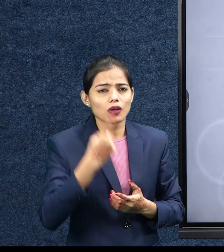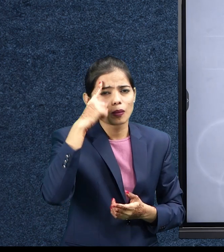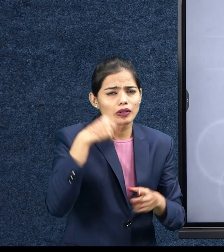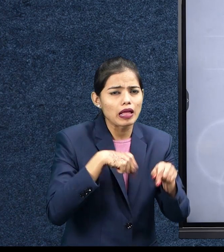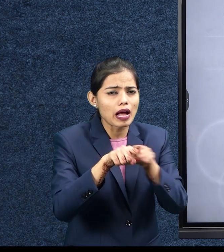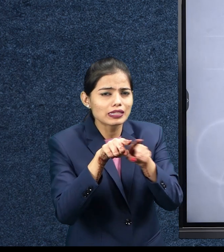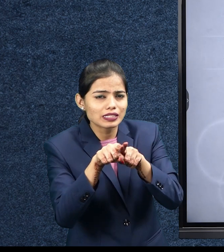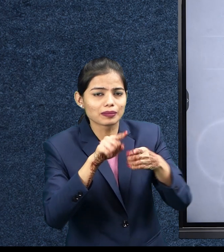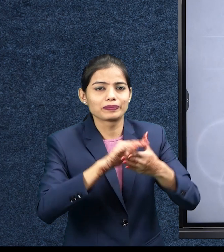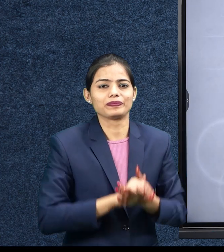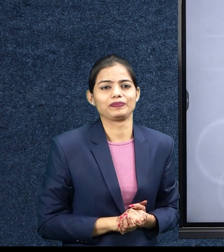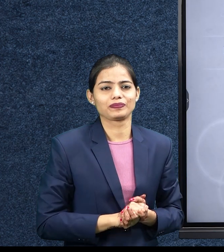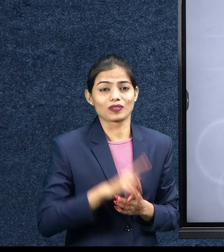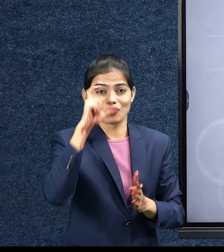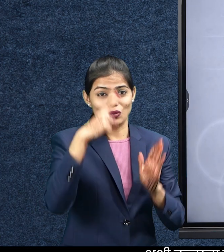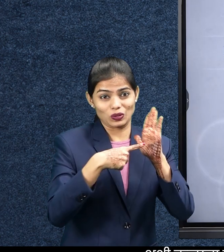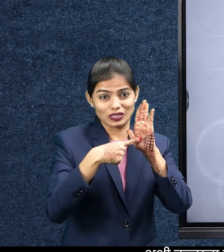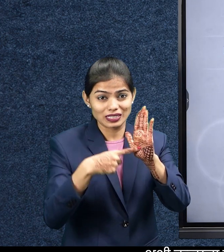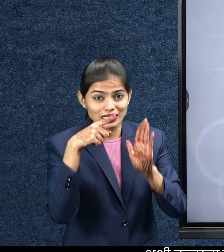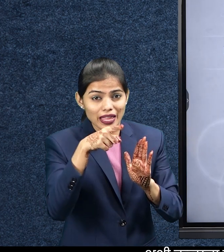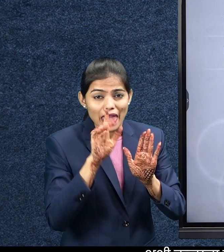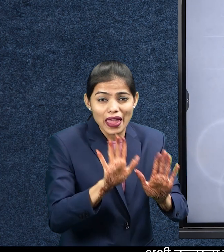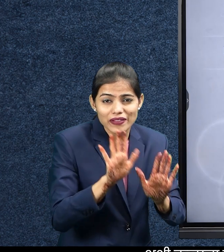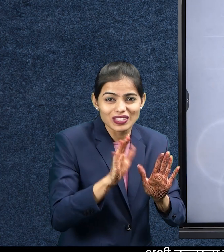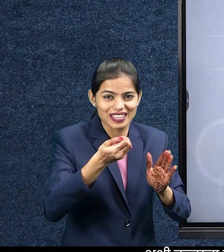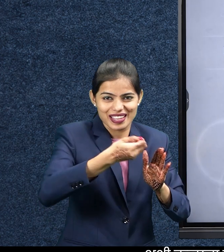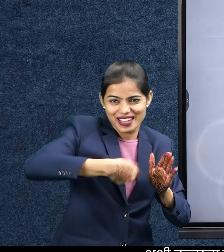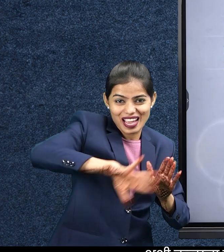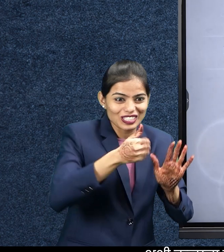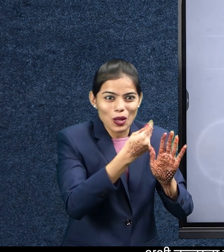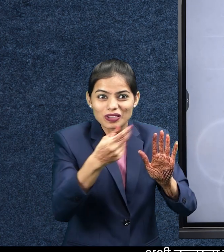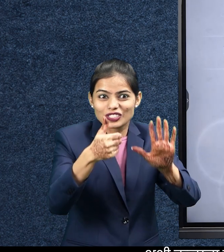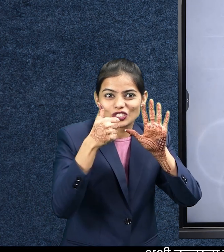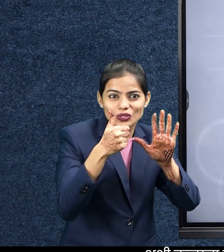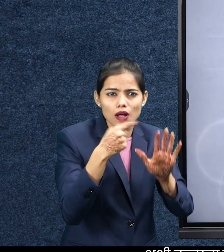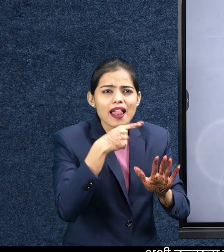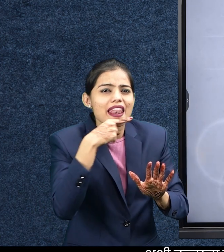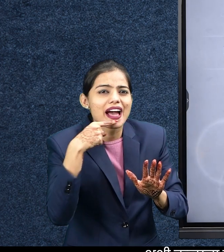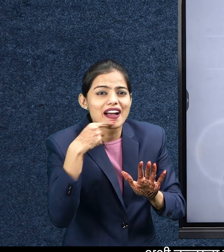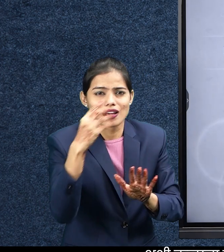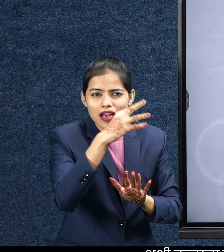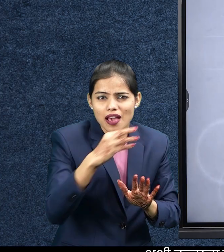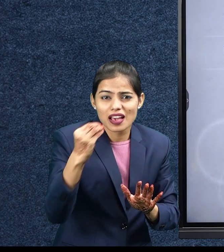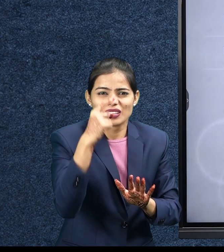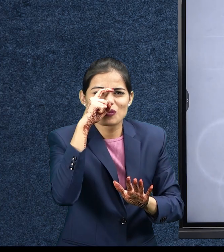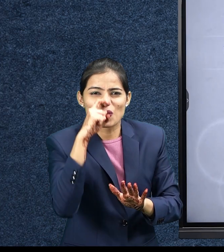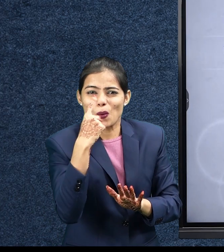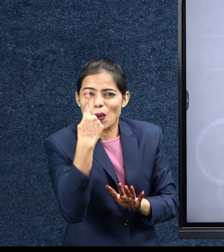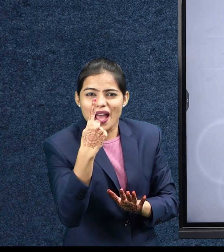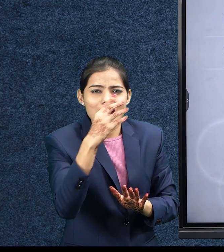उदाहरणार्थ, अशी कल्पना करा की तुमच्याकडे 2 6 बाजूंचे फासे आहेत, एक लाल आणि एक